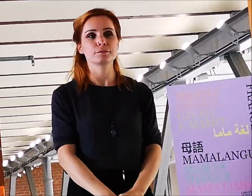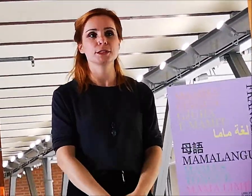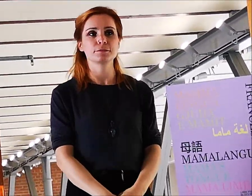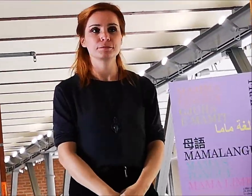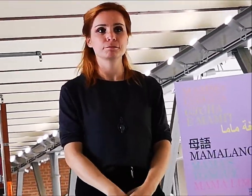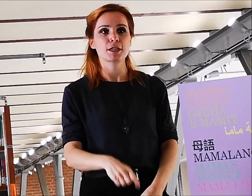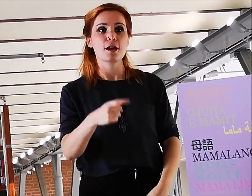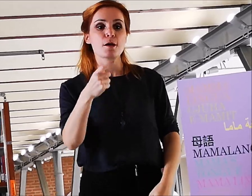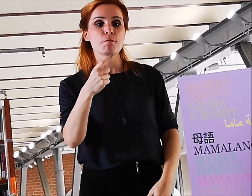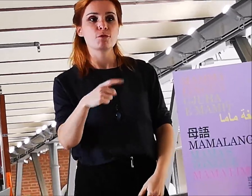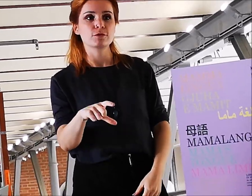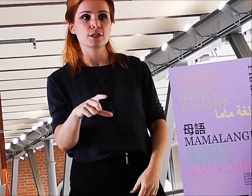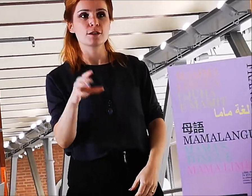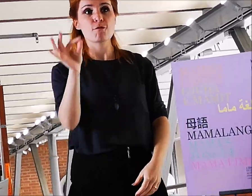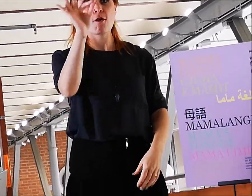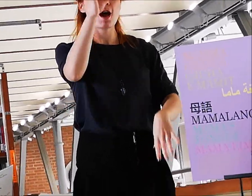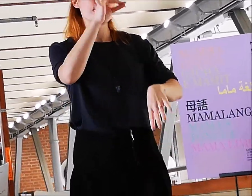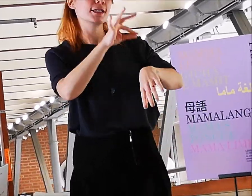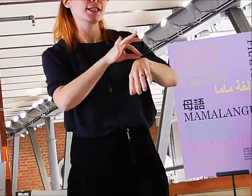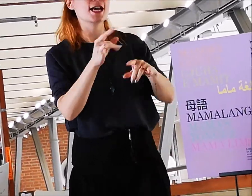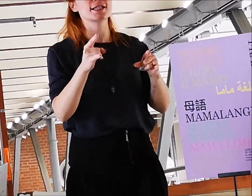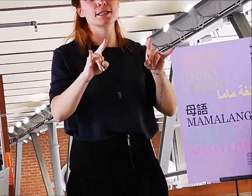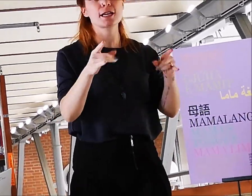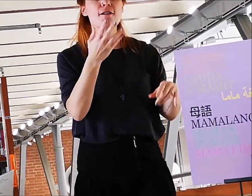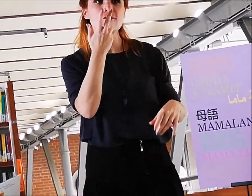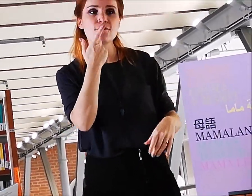Per fare uno scherzo alle api.